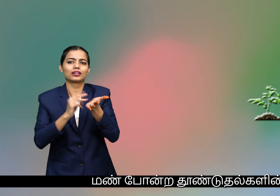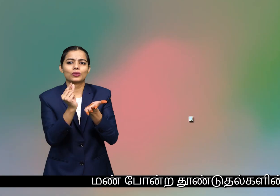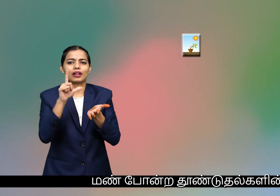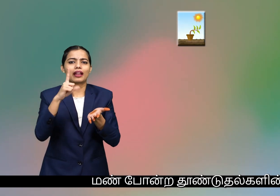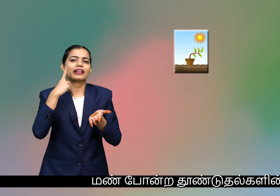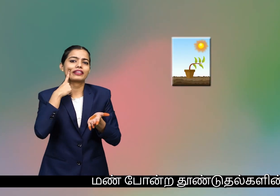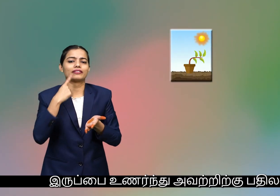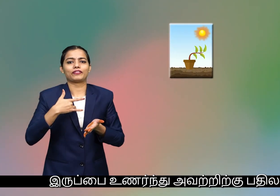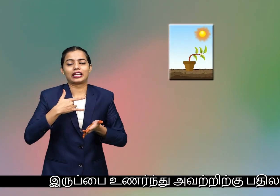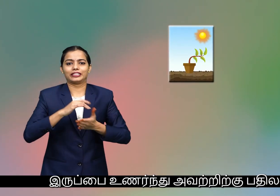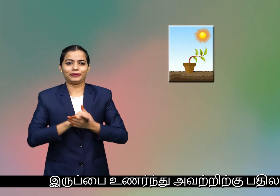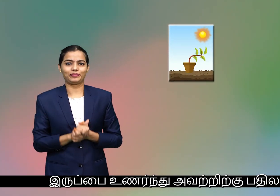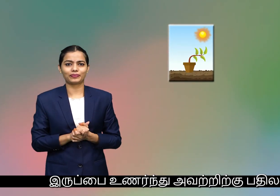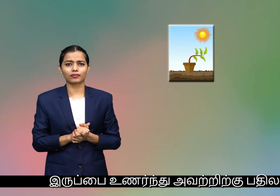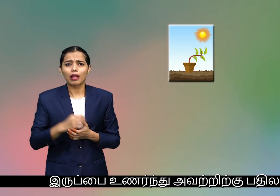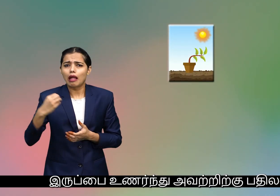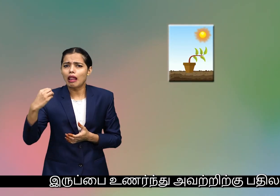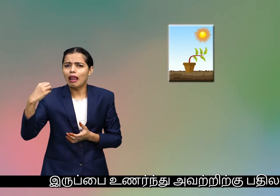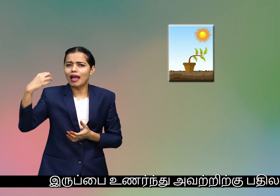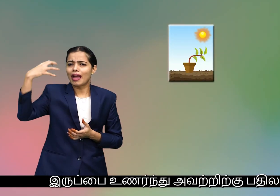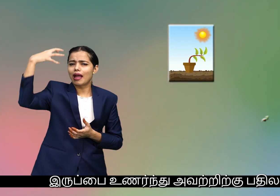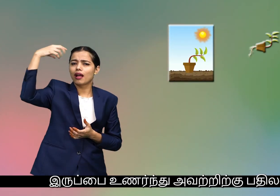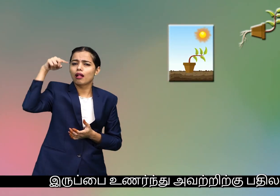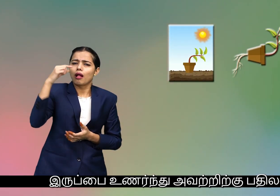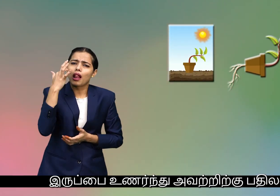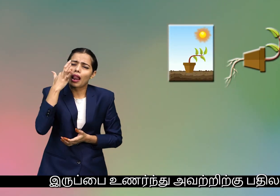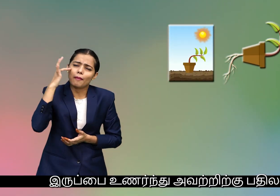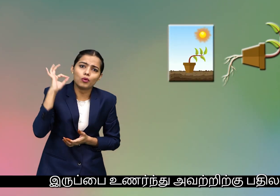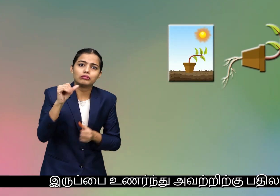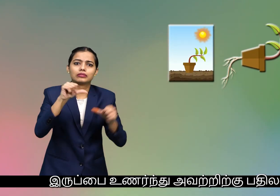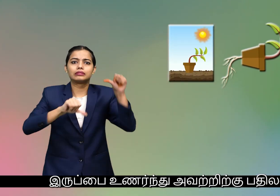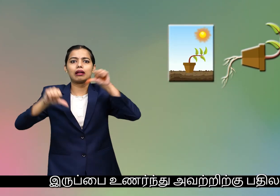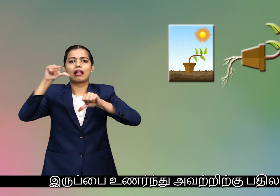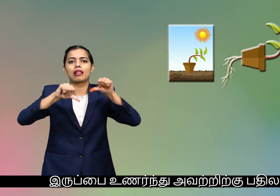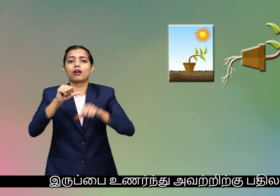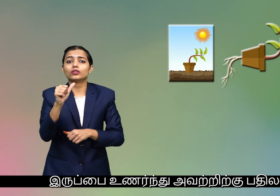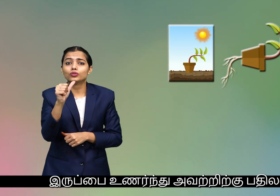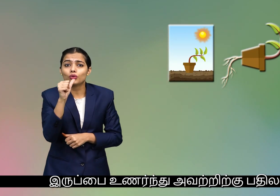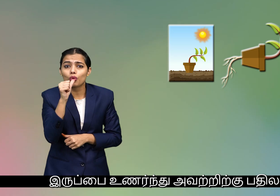தூண்டுதல்களின் இருப்பை உணர்ந்து அவற்றுக்கு பதிலளிக்கும்.